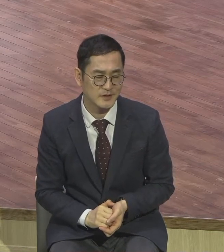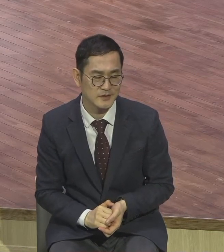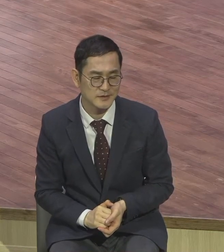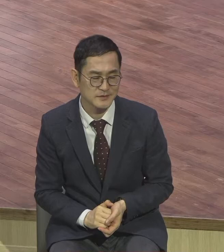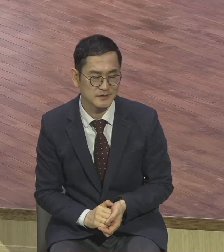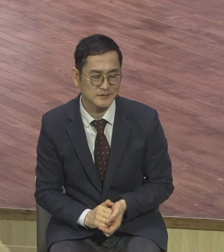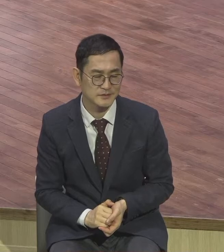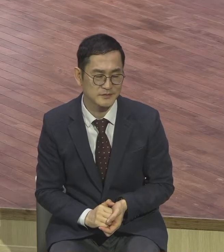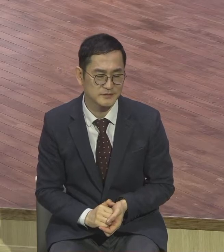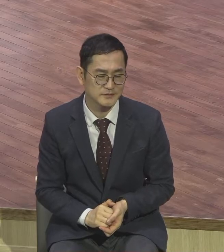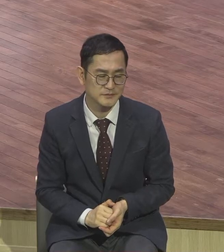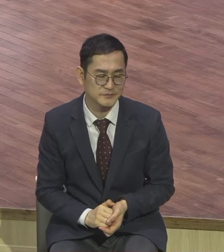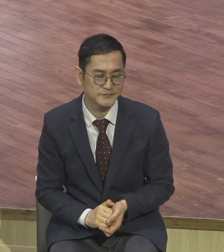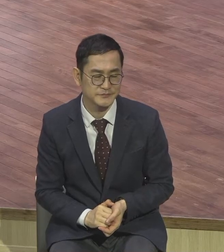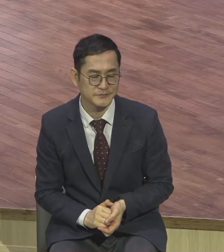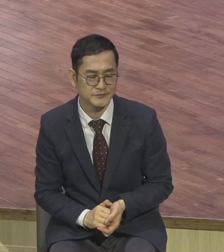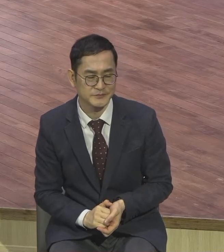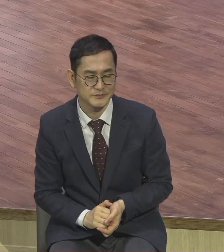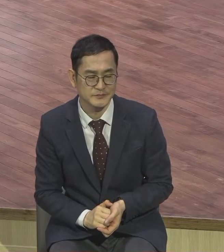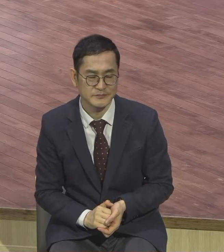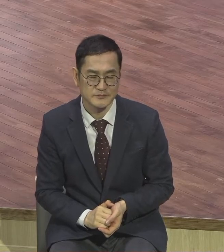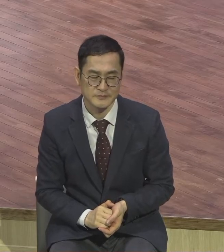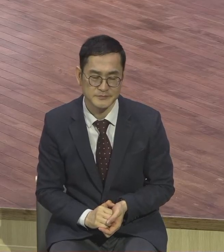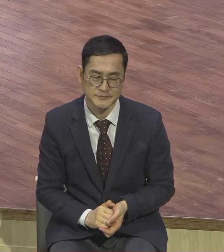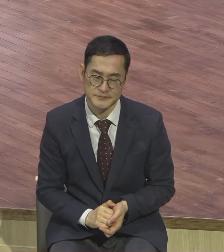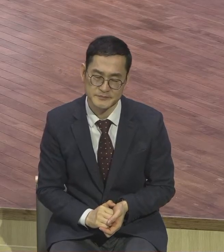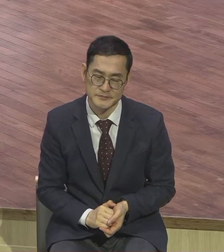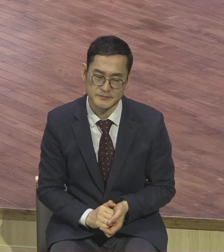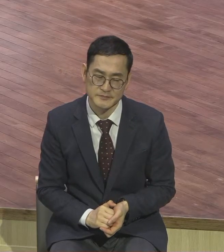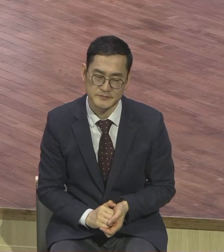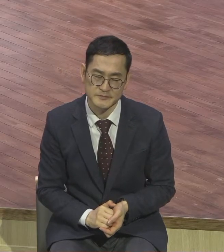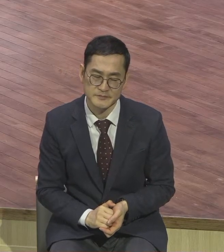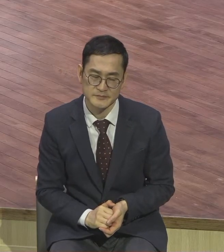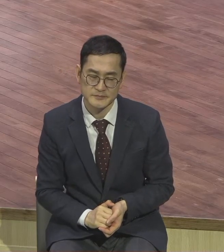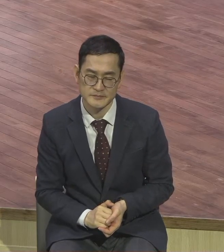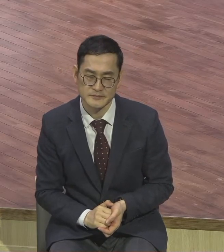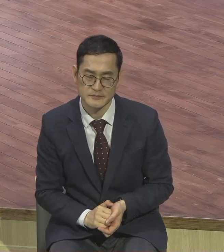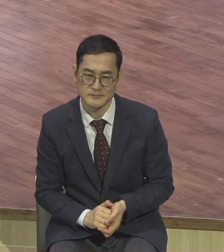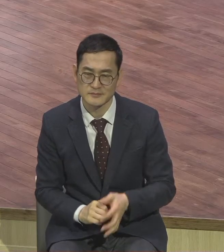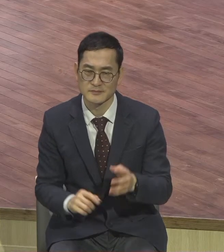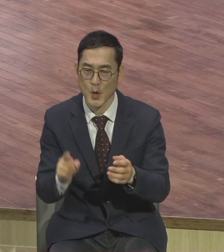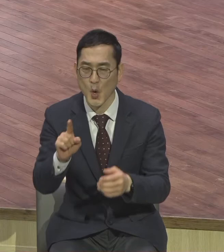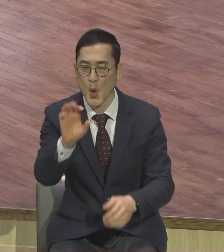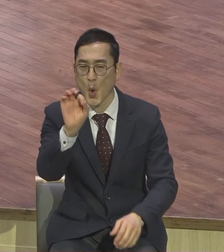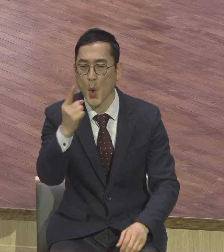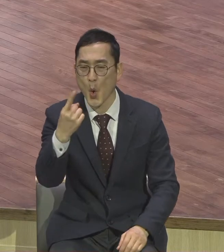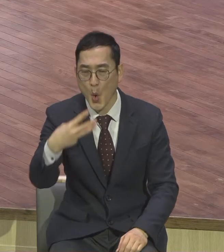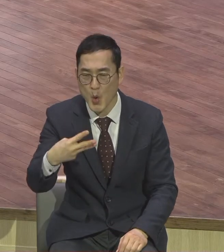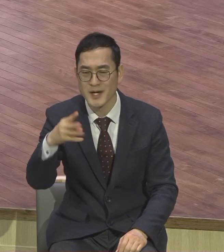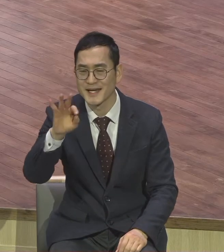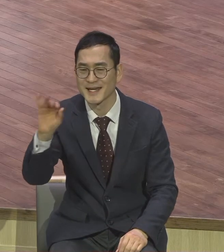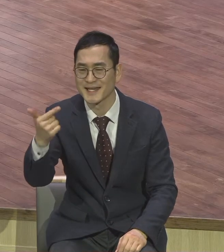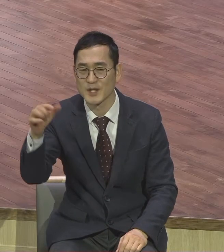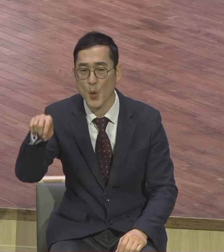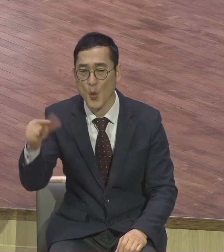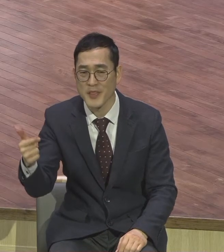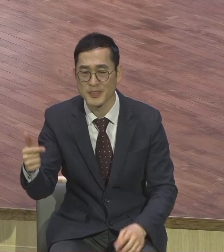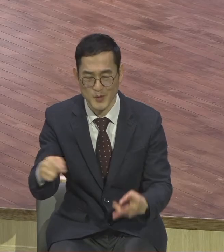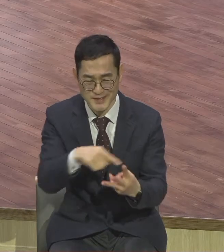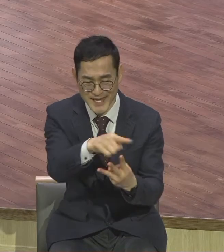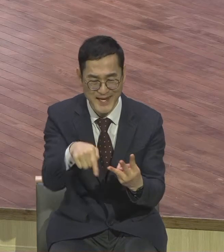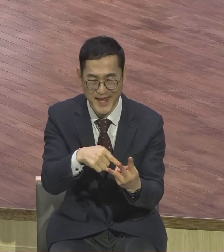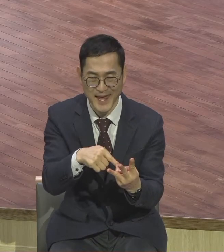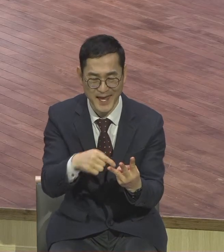시간을 줄여주는 그런 all-in-one 제품 그런 제품도 그렇게 지금 입고 어루